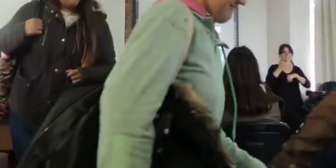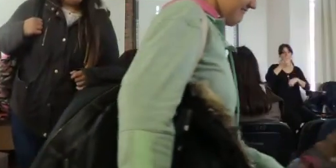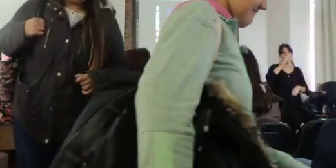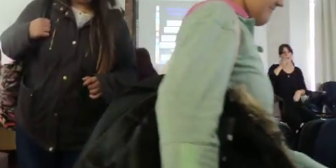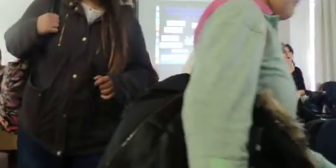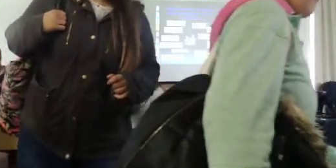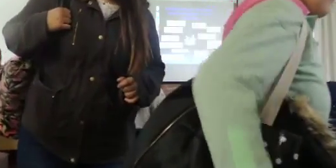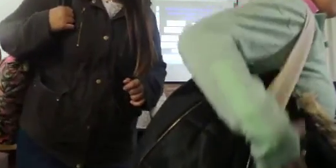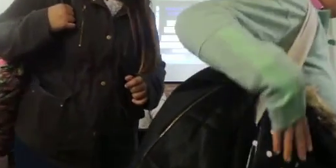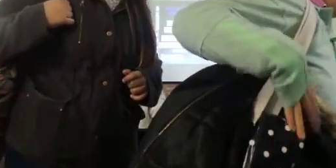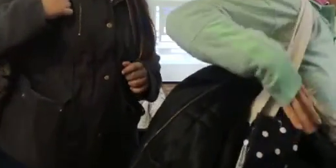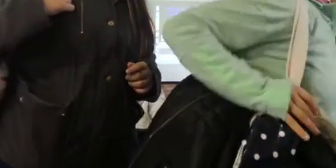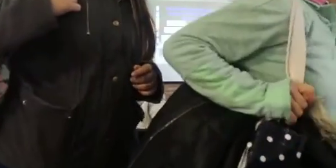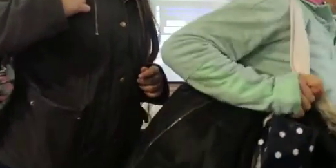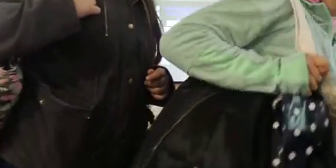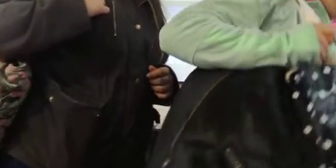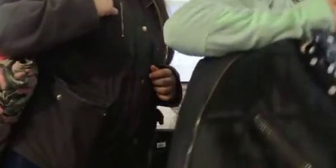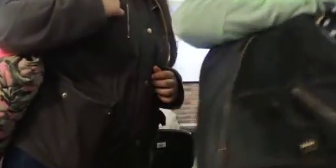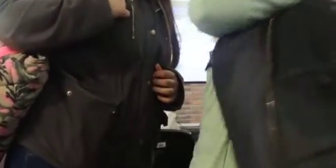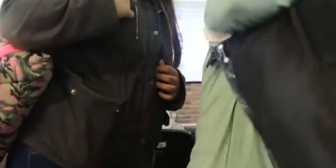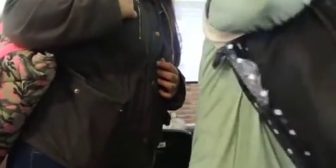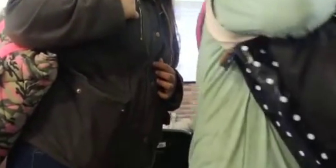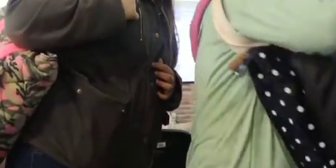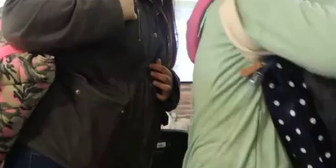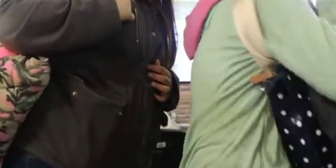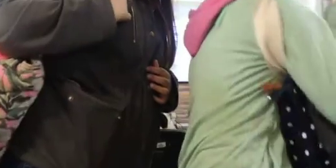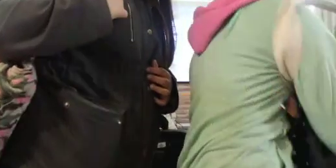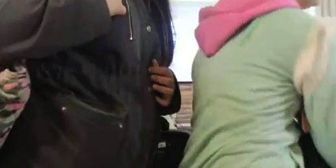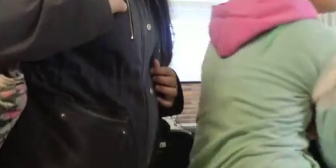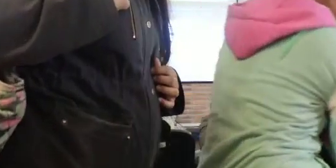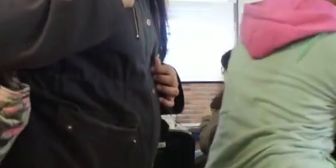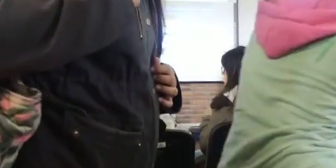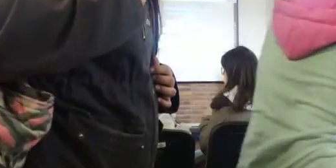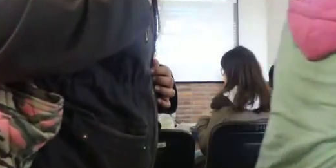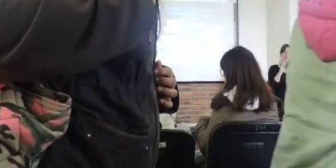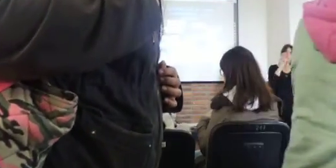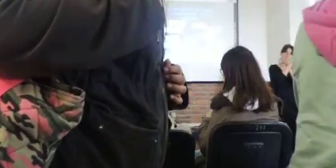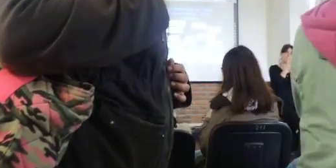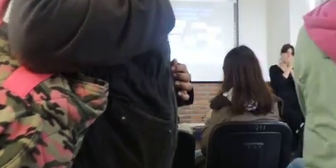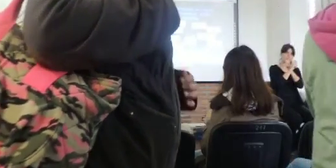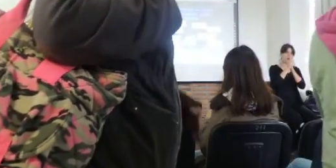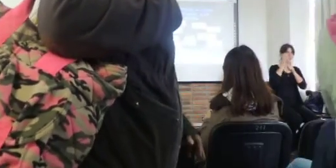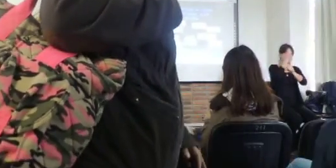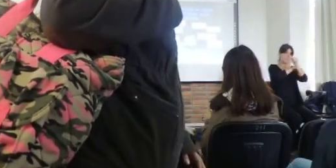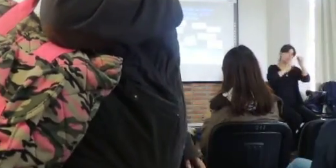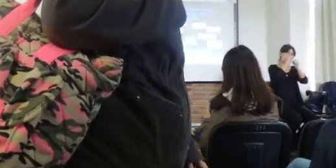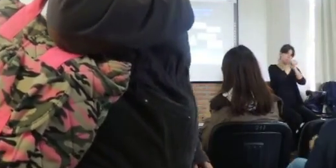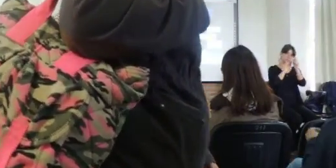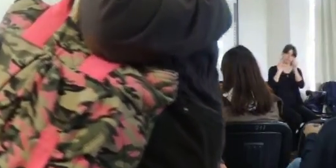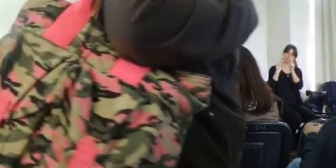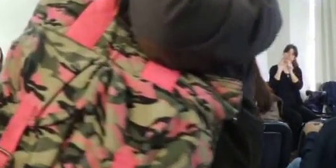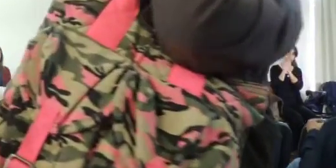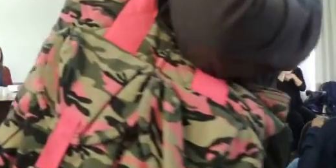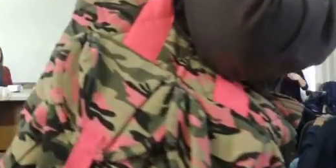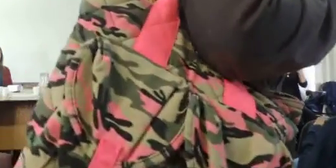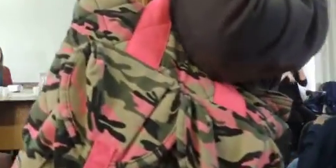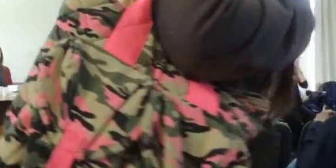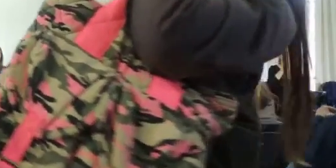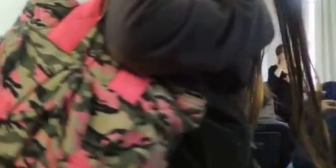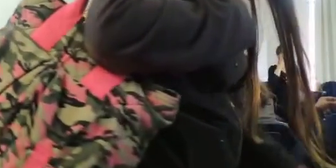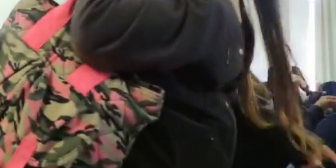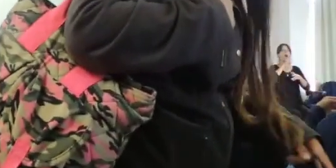ágrafas, ¿sí? ¿Por qué digo al momento? Porque dado los cambios tecnológicos que se vienen dando, se están